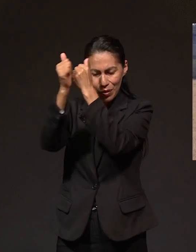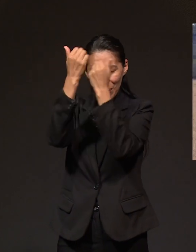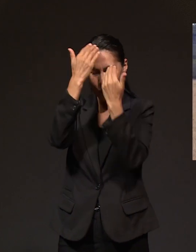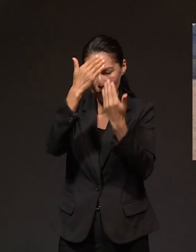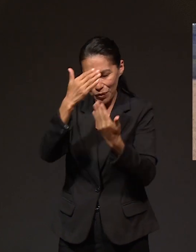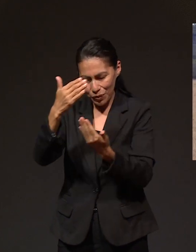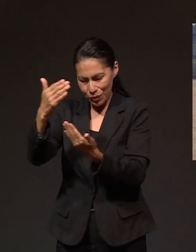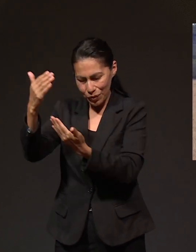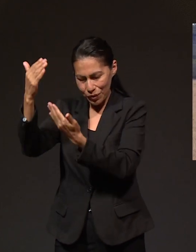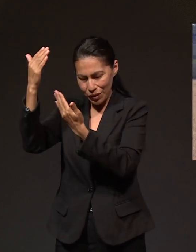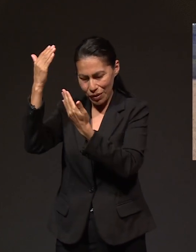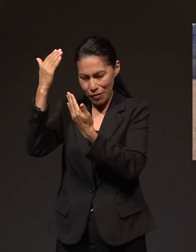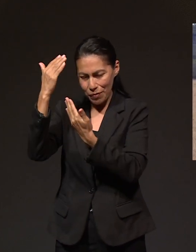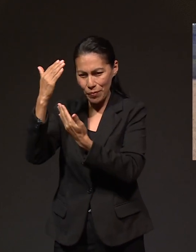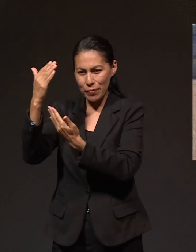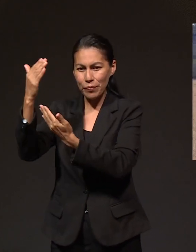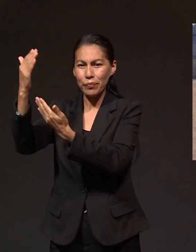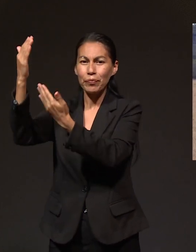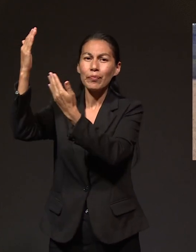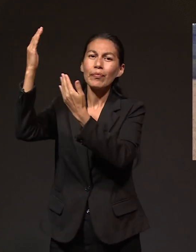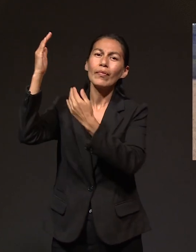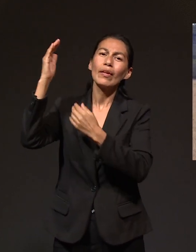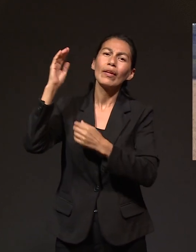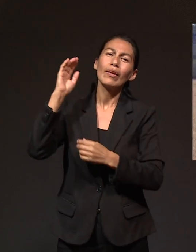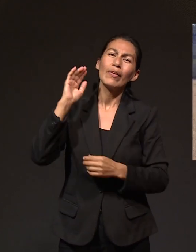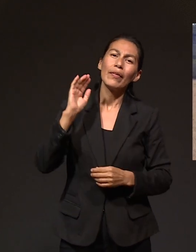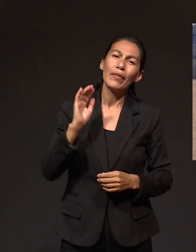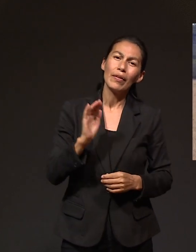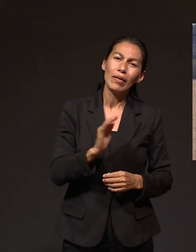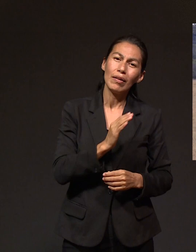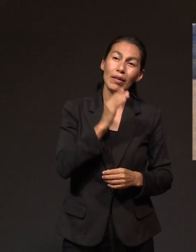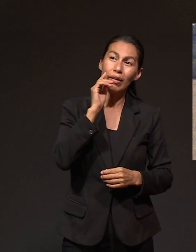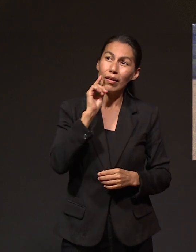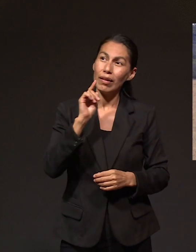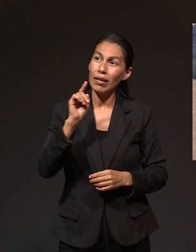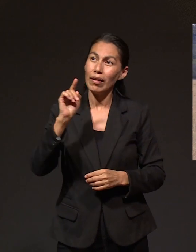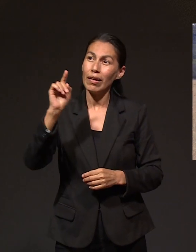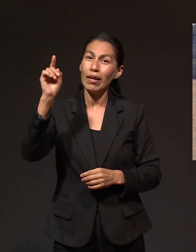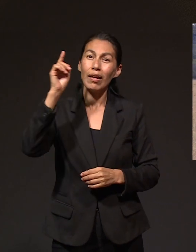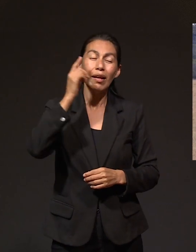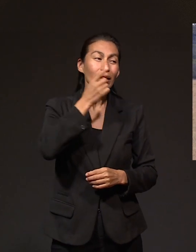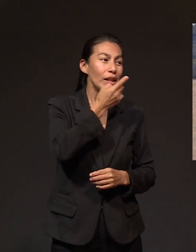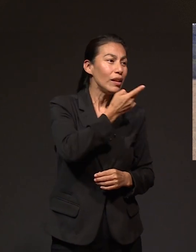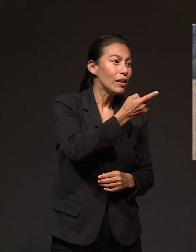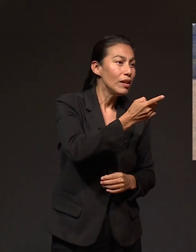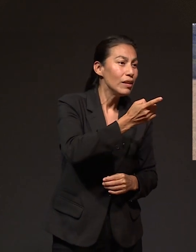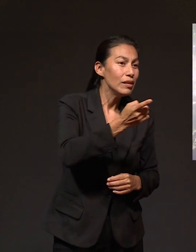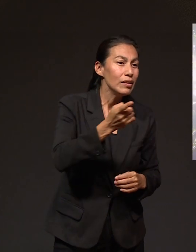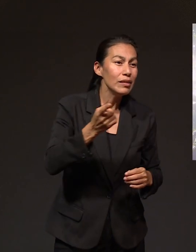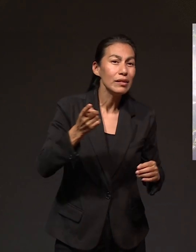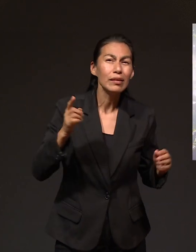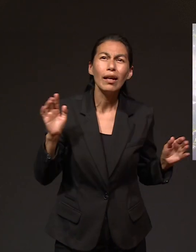Él es quien habla y todo